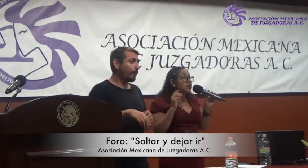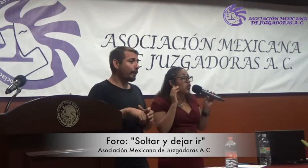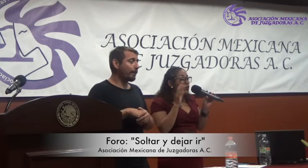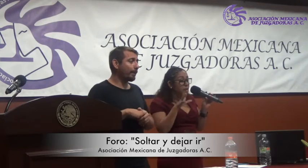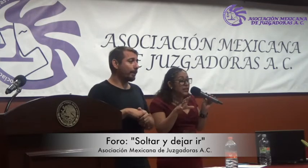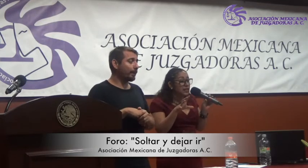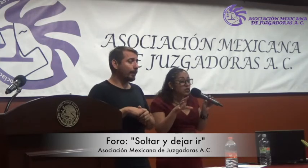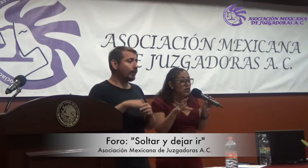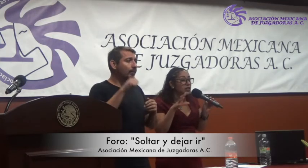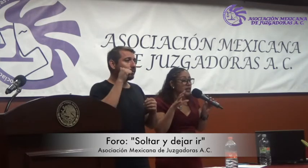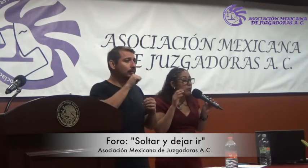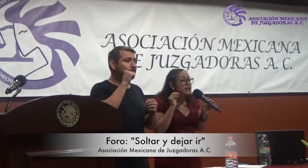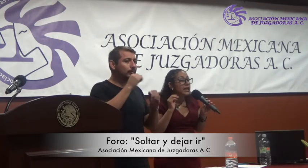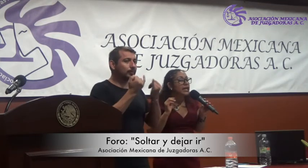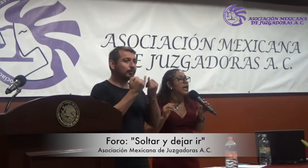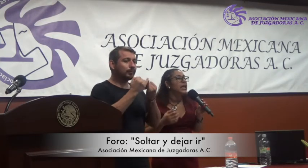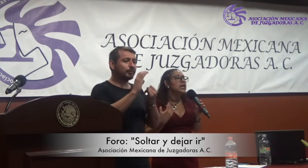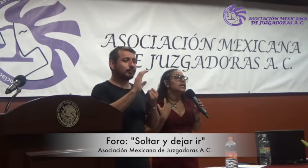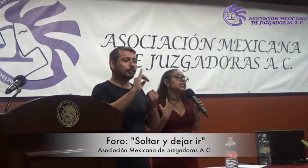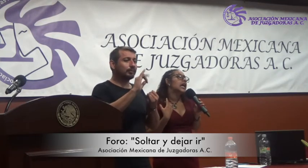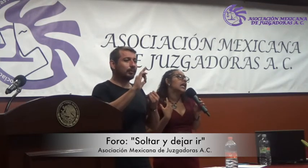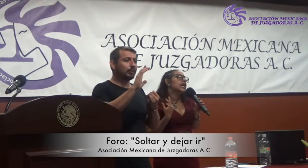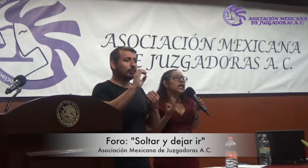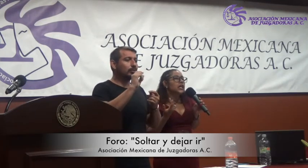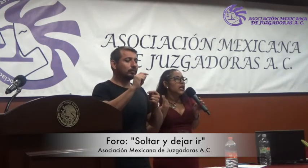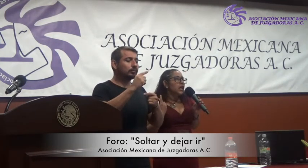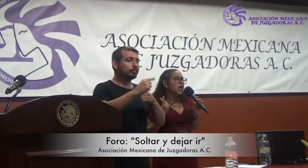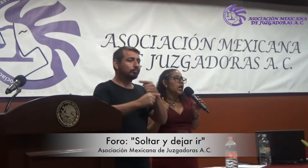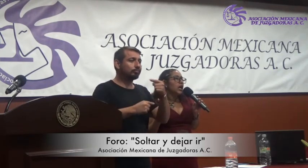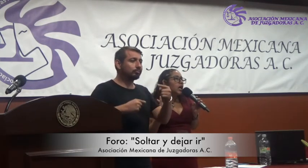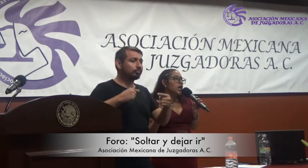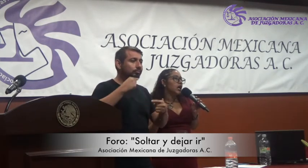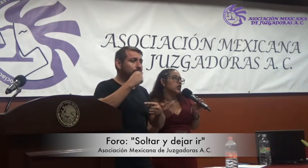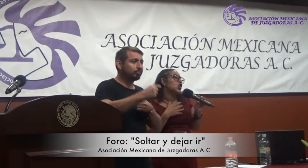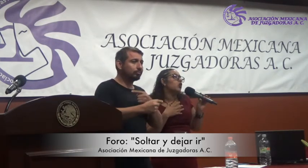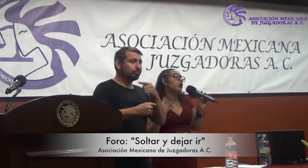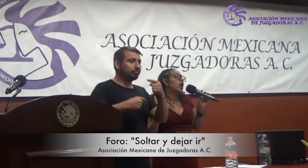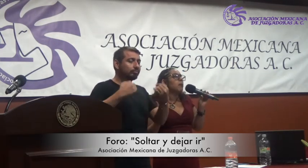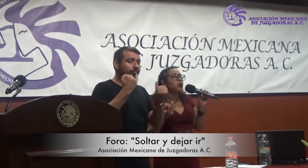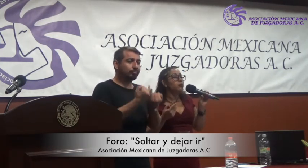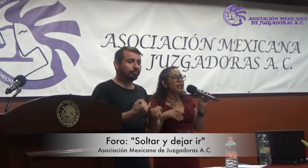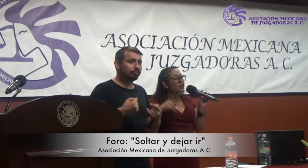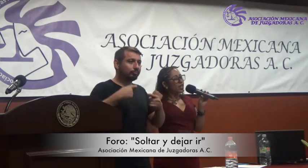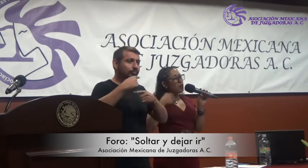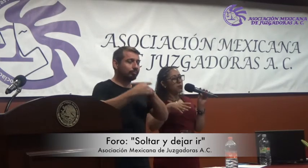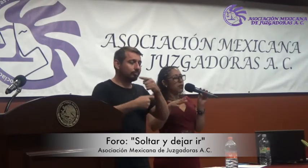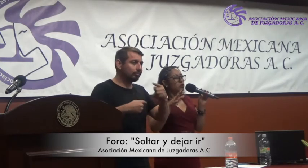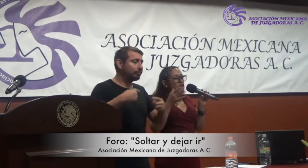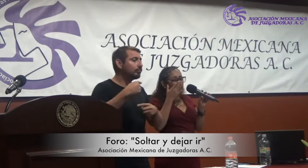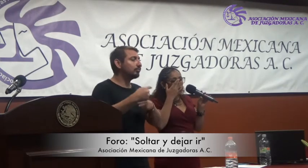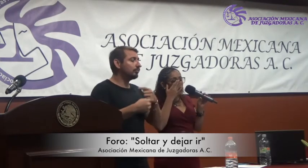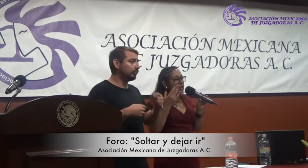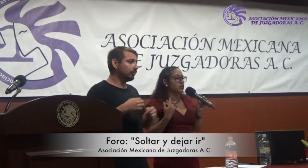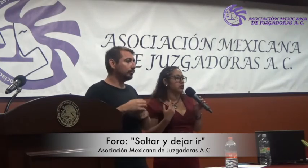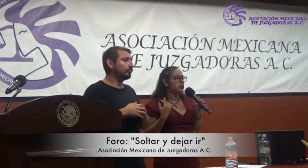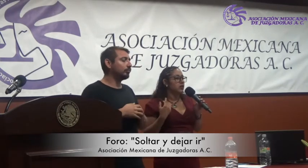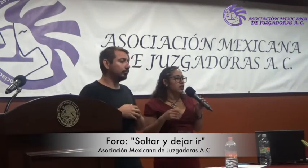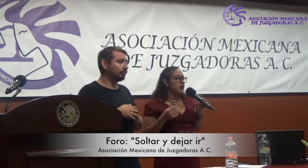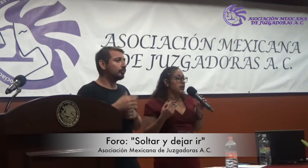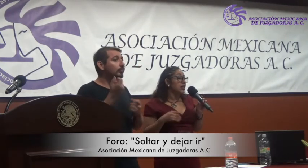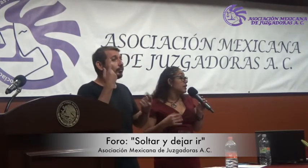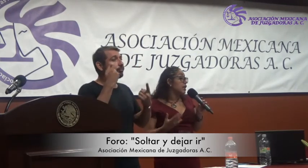este ciclo. Piensen ustedes qué pasaría si alguien, yo por ejemplo pienso, quiero vivir muchísimos